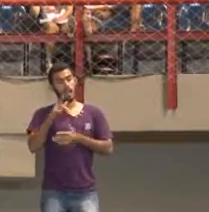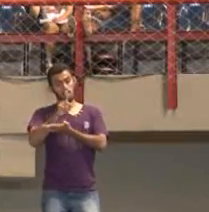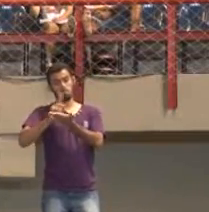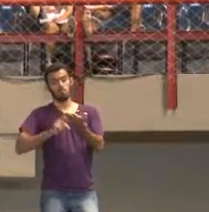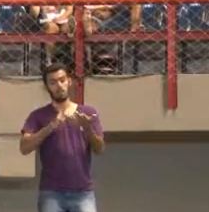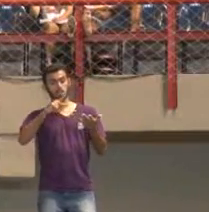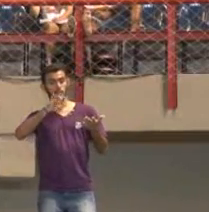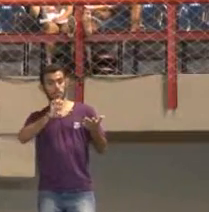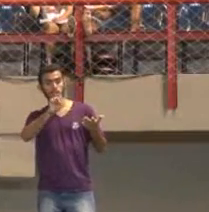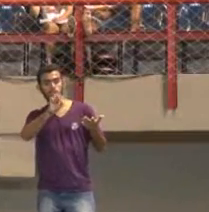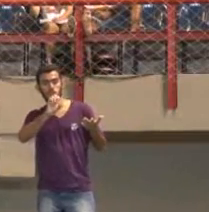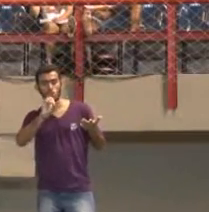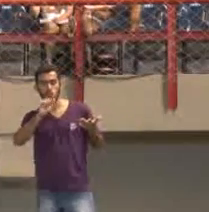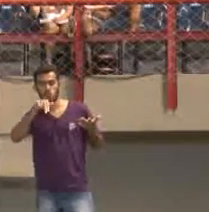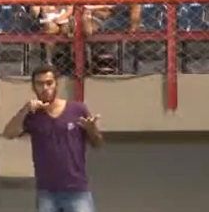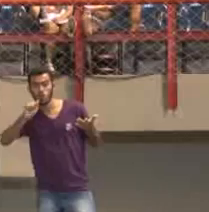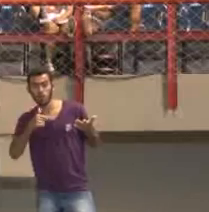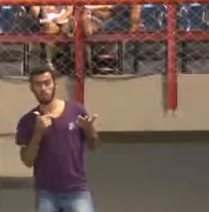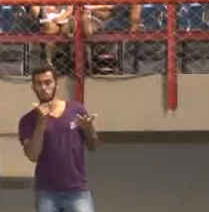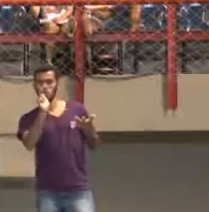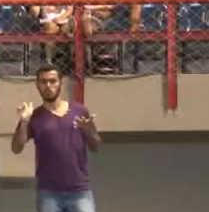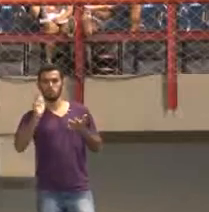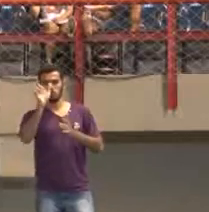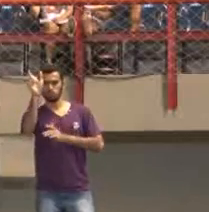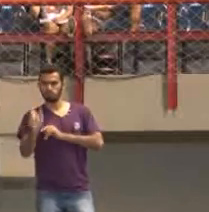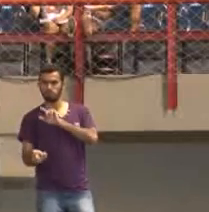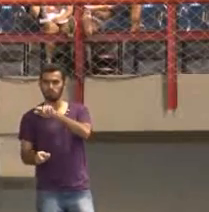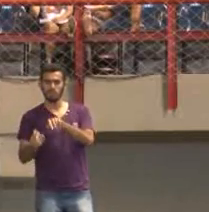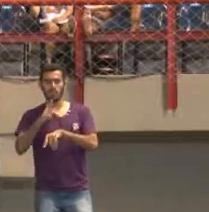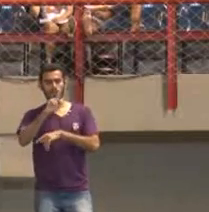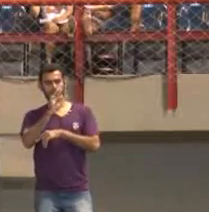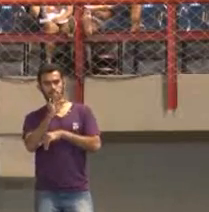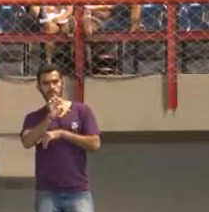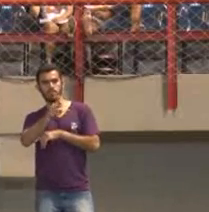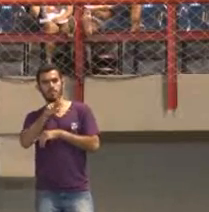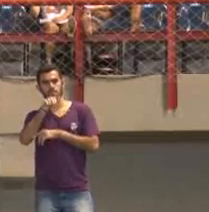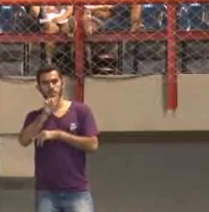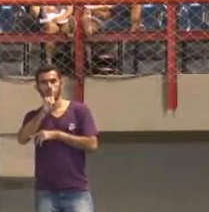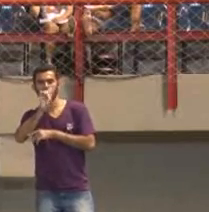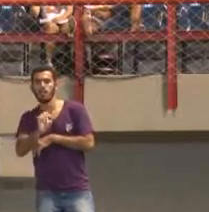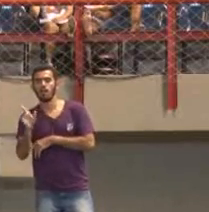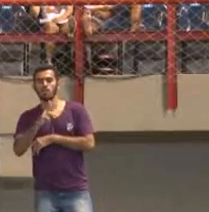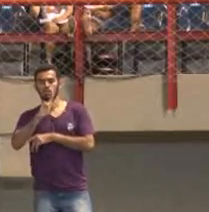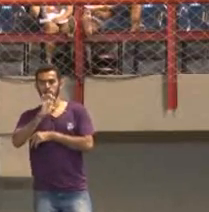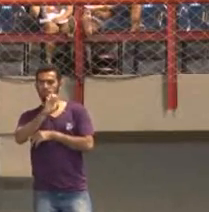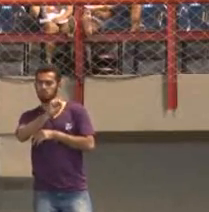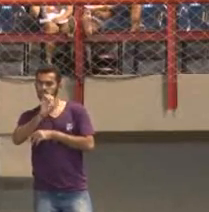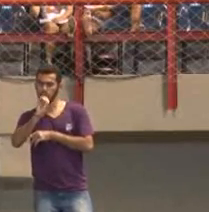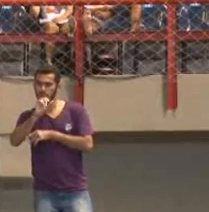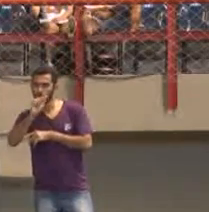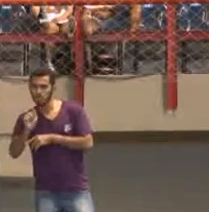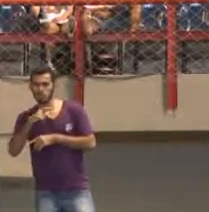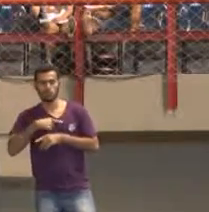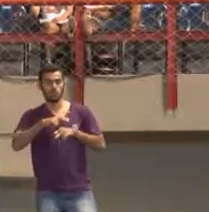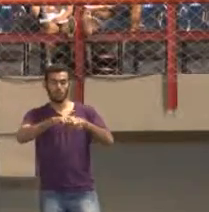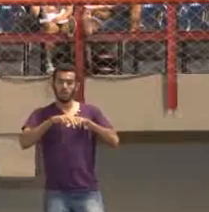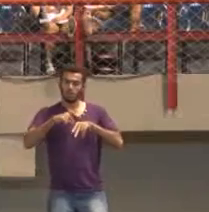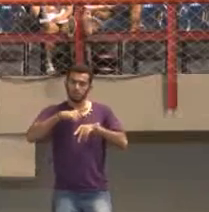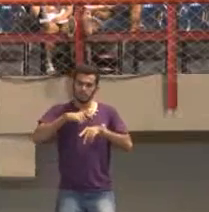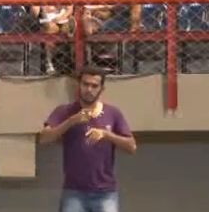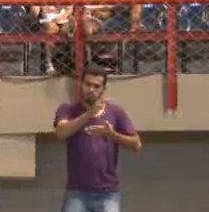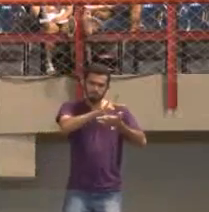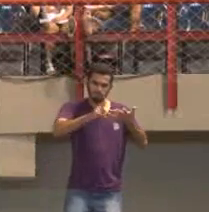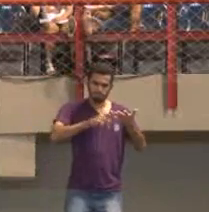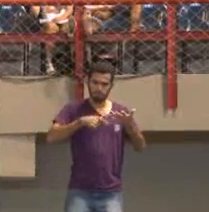Pessoa. A poética alencarina, que é a do José de Alencar. Então pronto. Conceito aprendido de poética